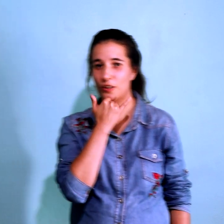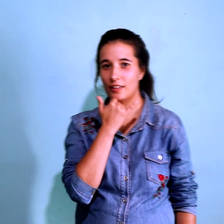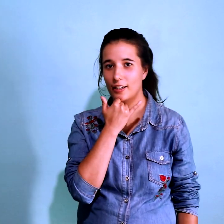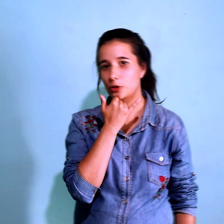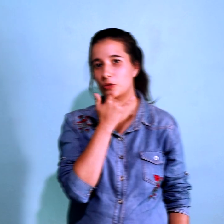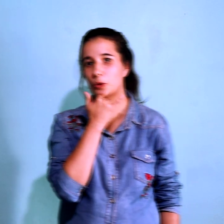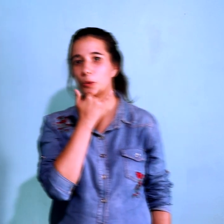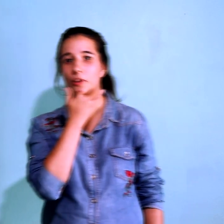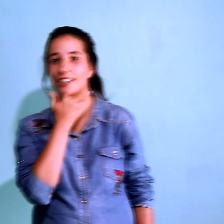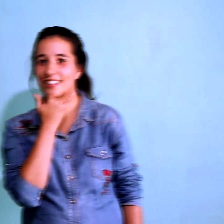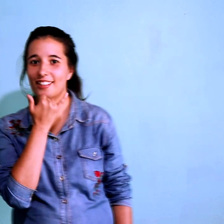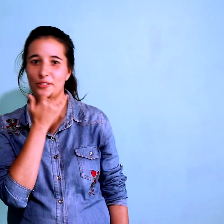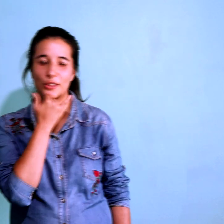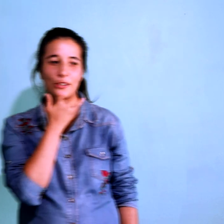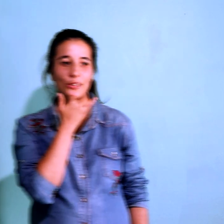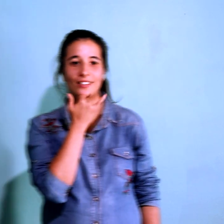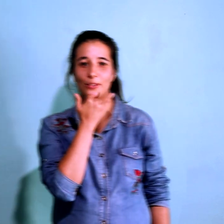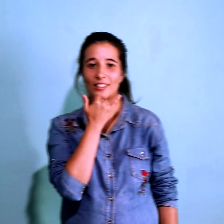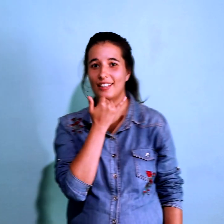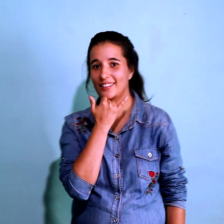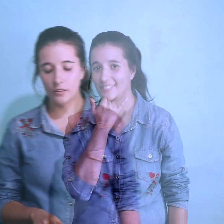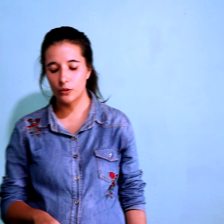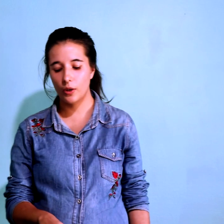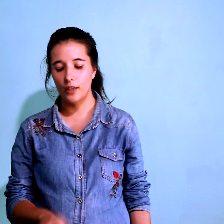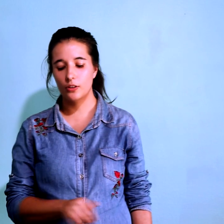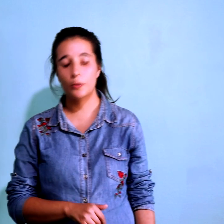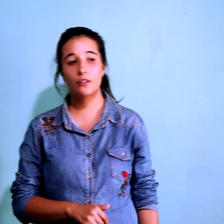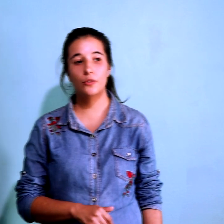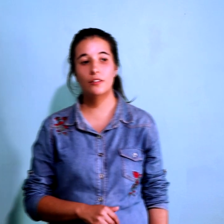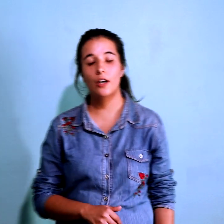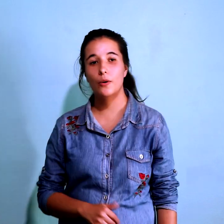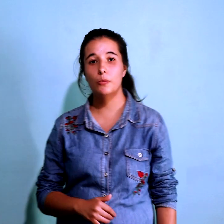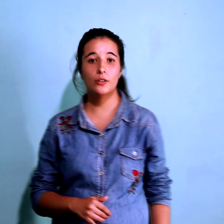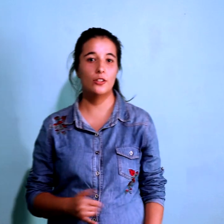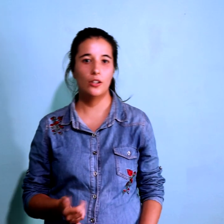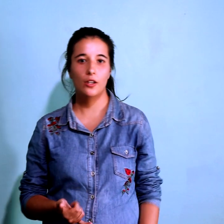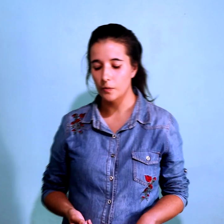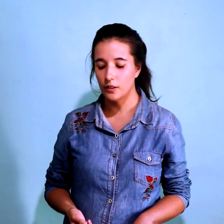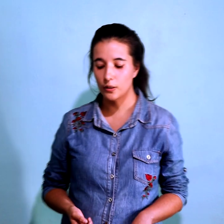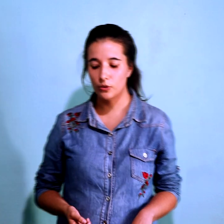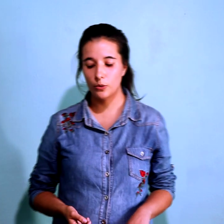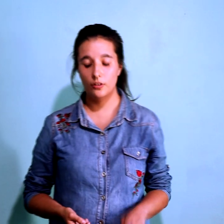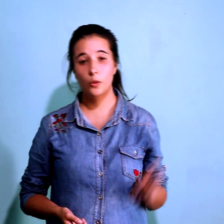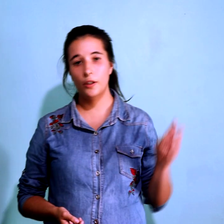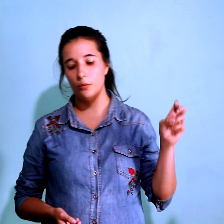faz a cara de desculpa, significa que tu tá dizendo azar. Então, no caso, a expressão facial é importante. Então, são 5